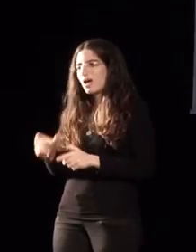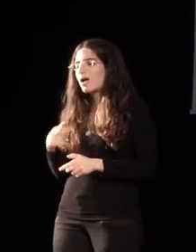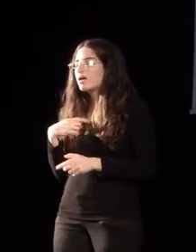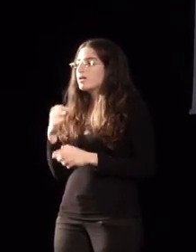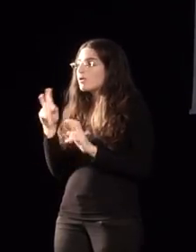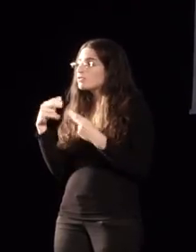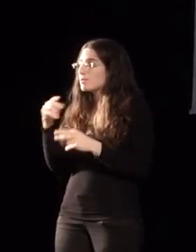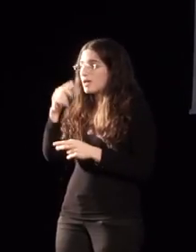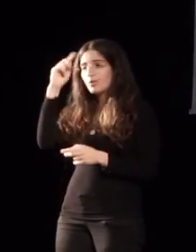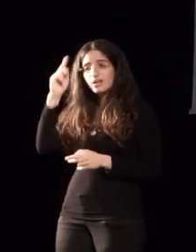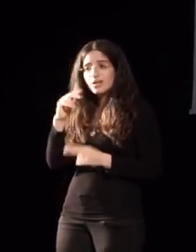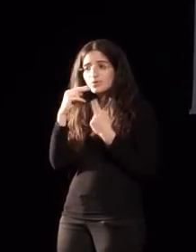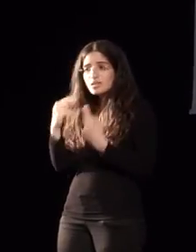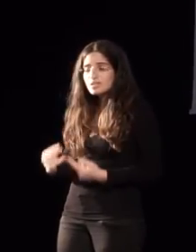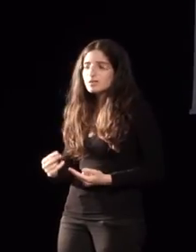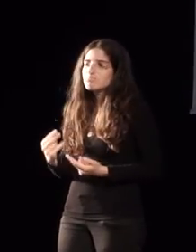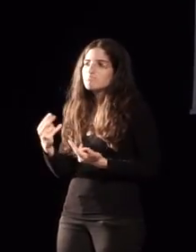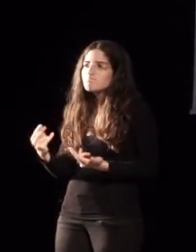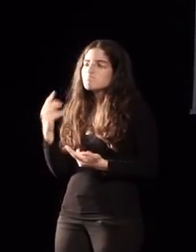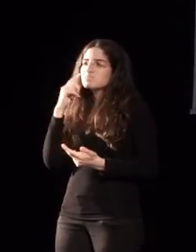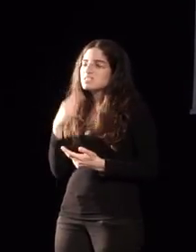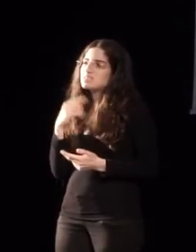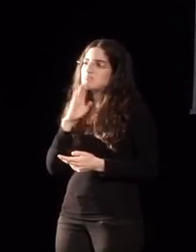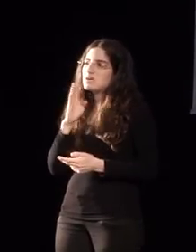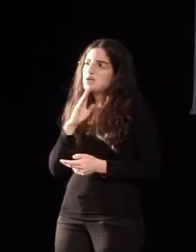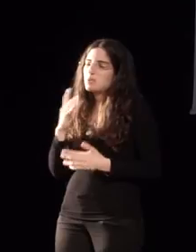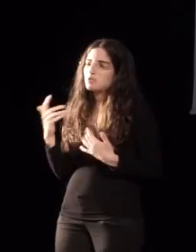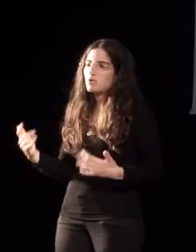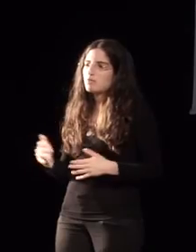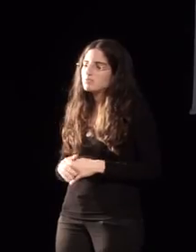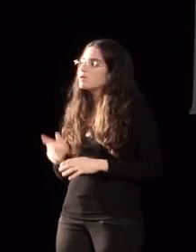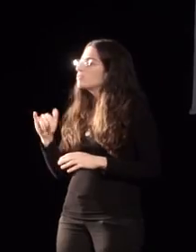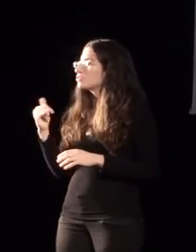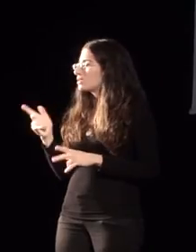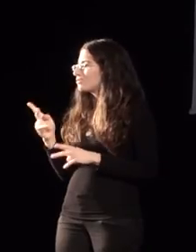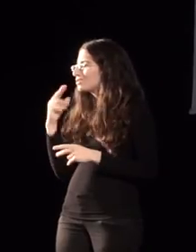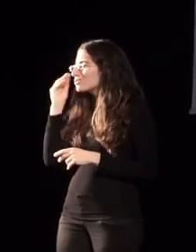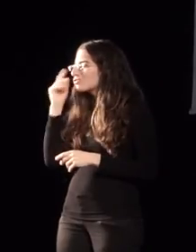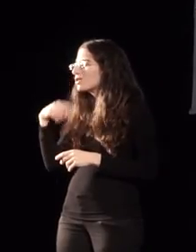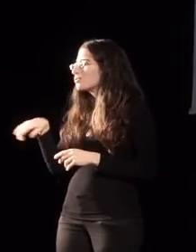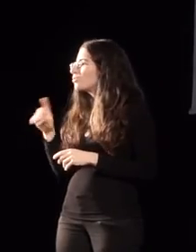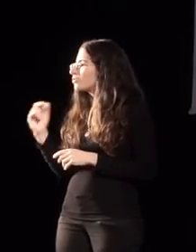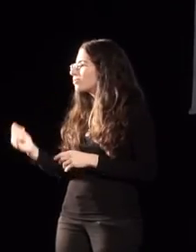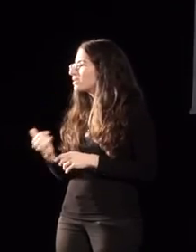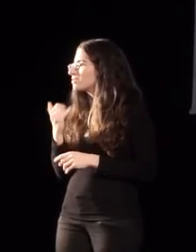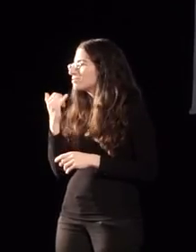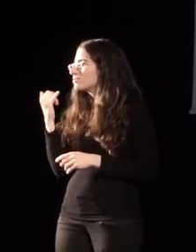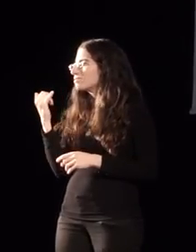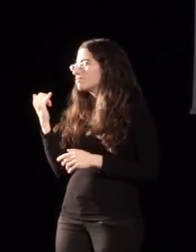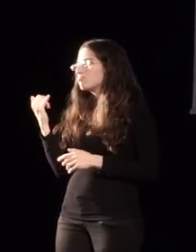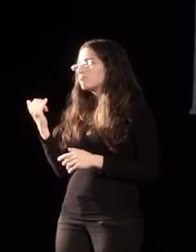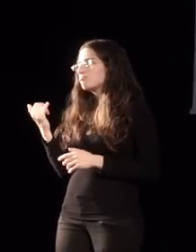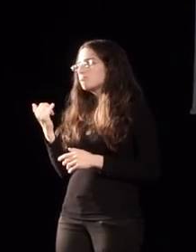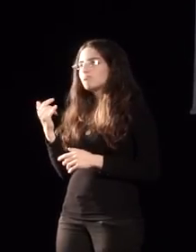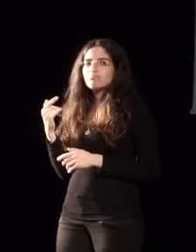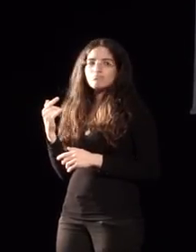מקשיבים. אם אתה לא יודע לענות על זה, לדעתי זו יכולה להיות בעיה מאוד מאוד גדולה. מה שכן אפשר לזכור זה שאנחנו לא תמיד...